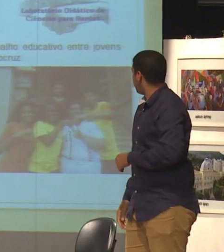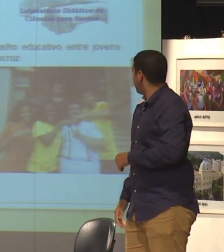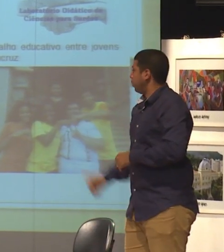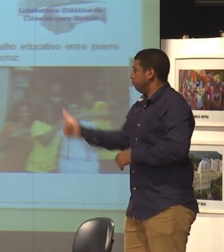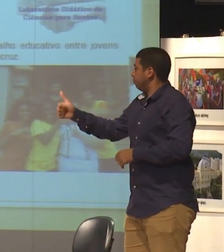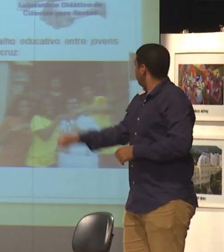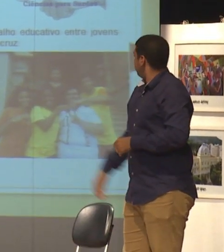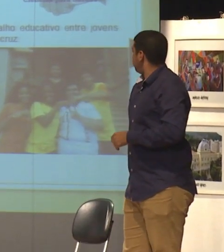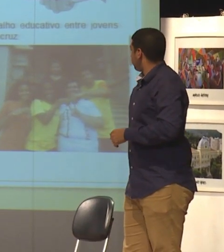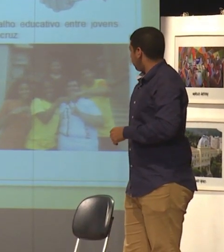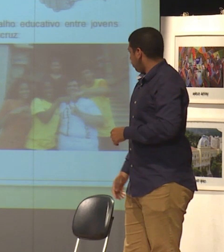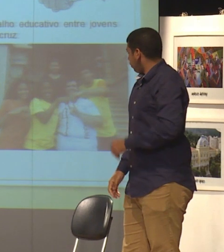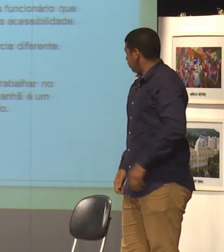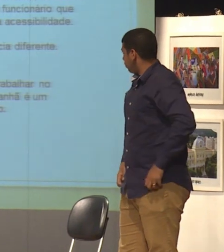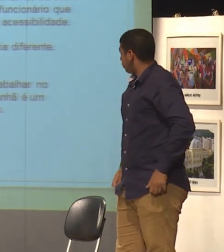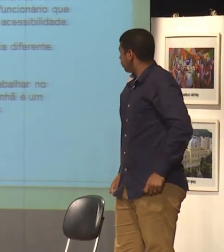mais coisas do que isso.